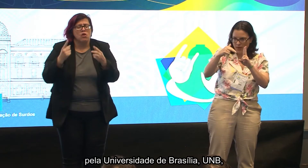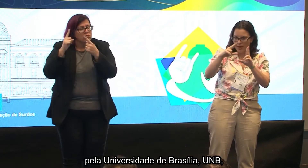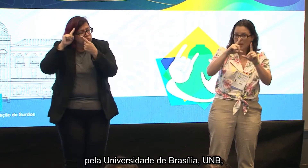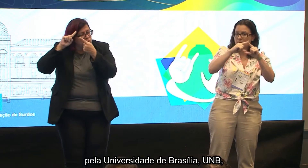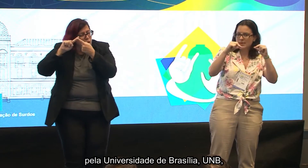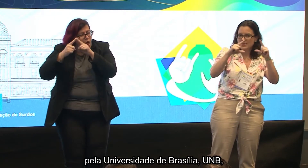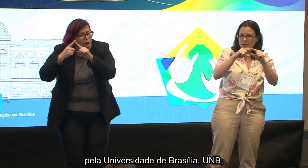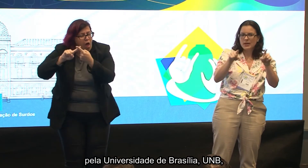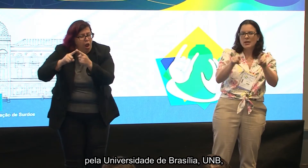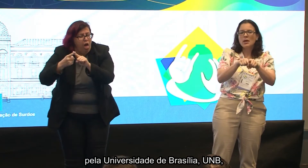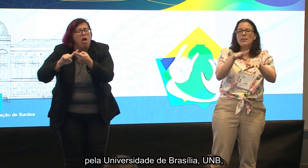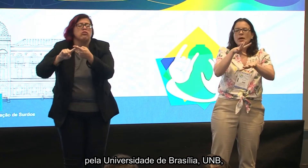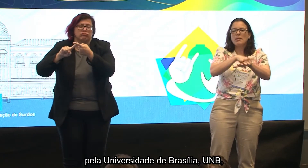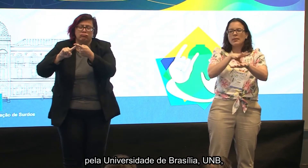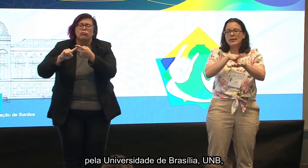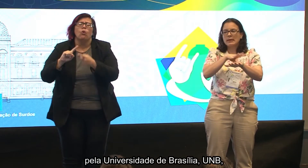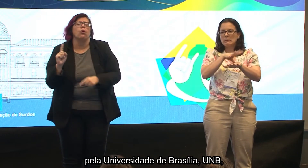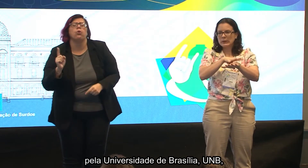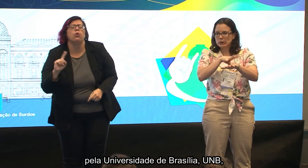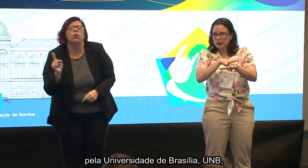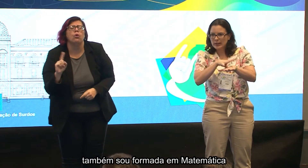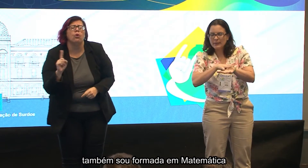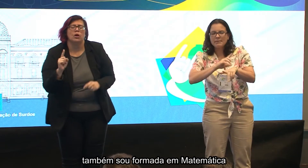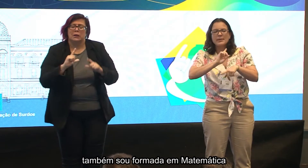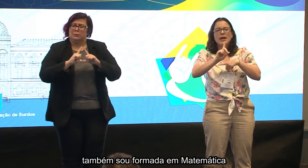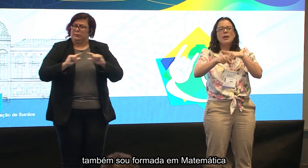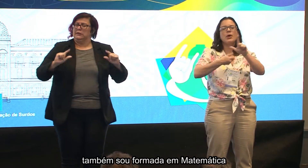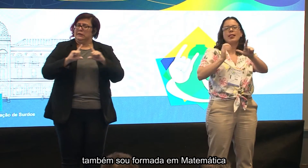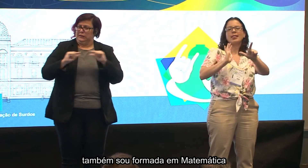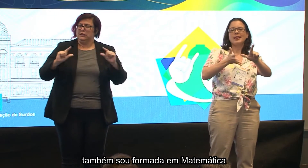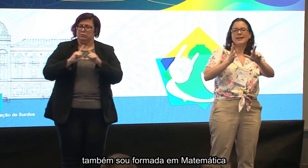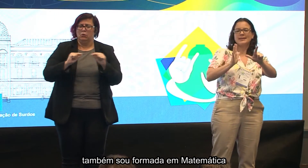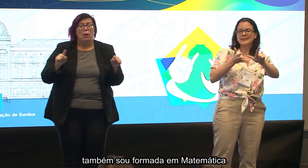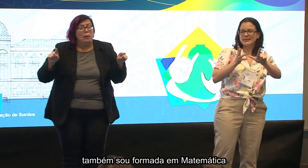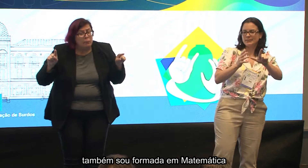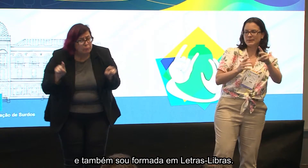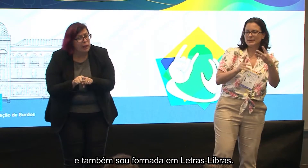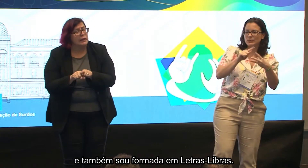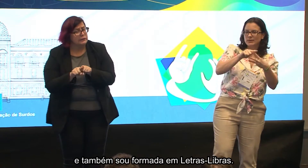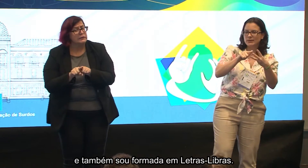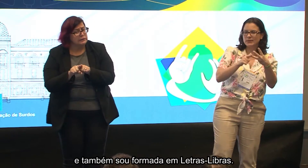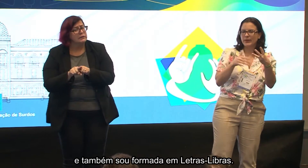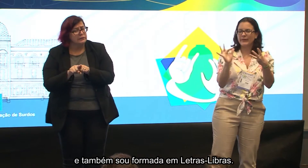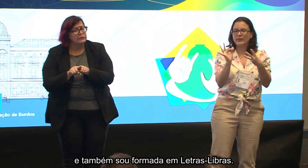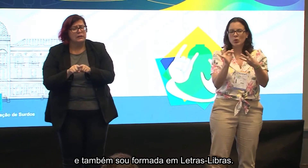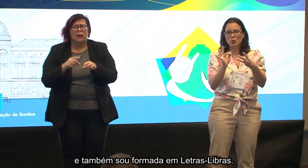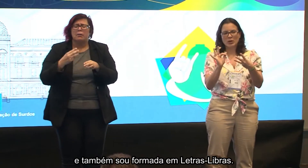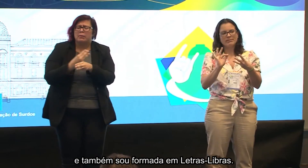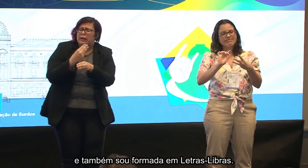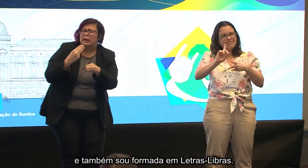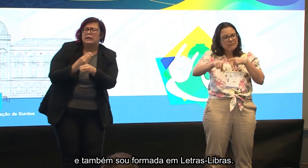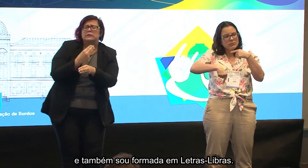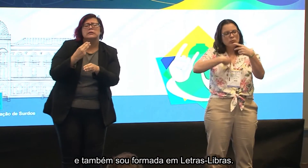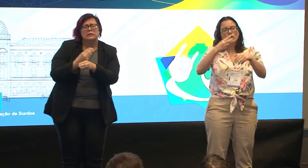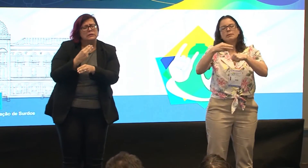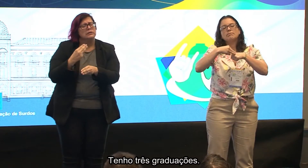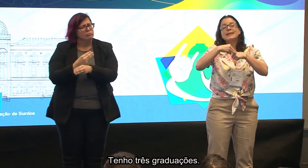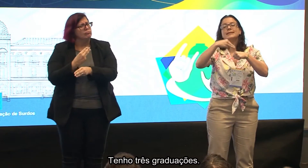pela Universidade de Brasília, UNB. Também sou formada em matemática e também sou formada em letras libras. Tenho